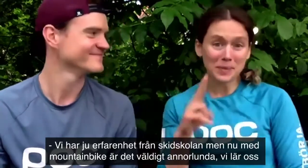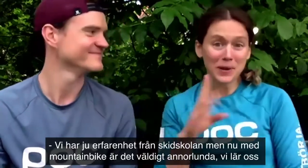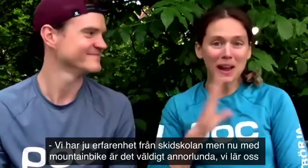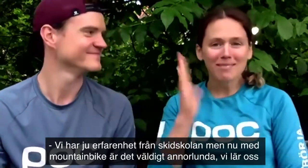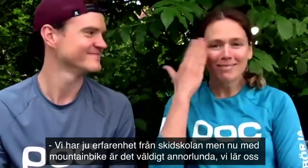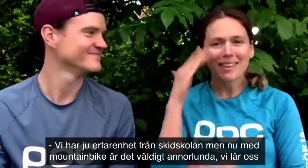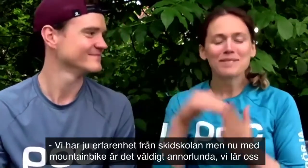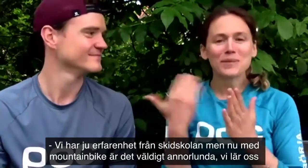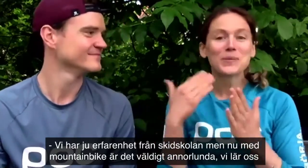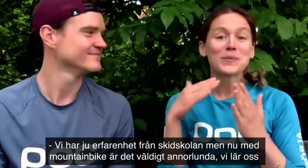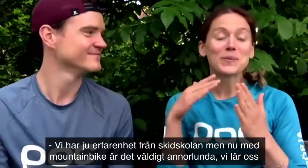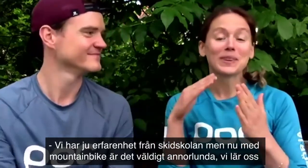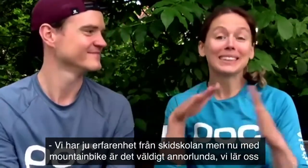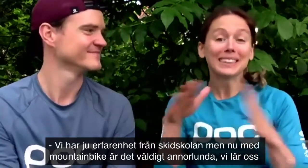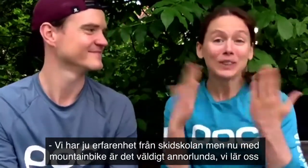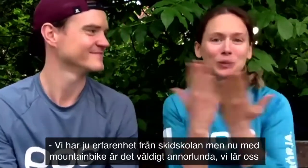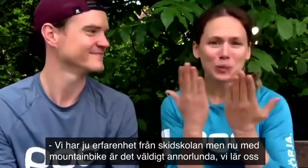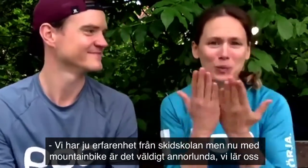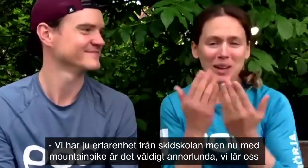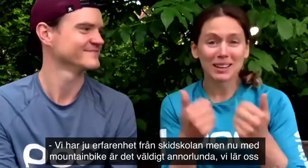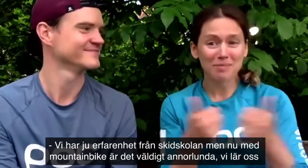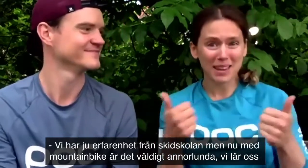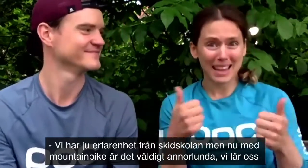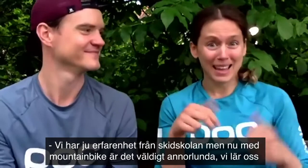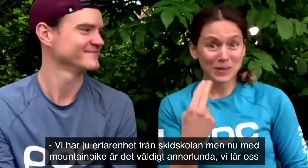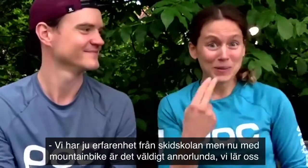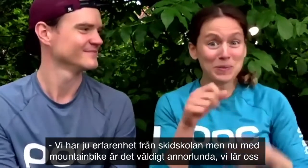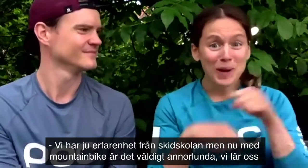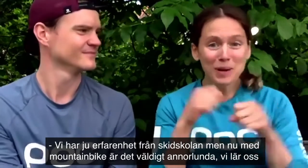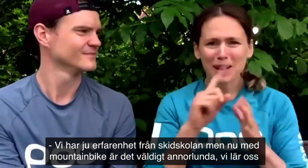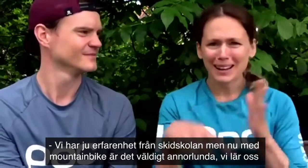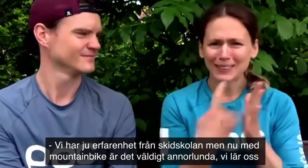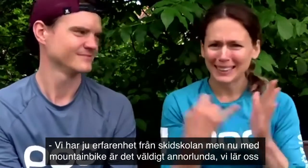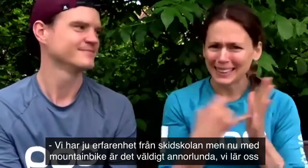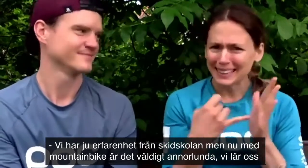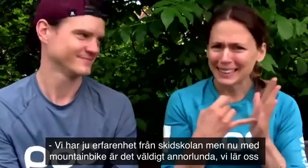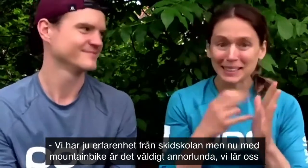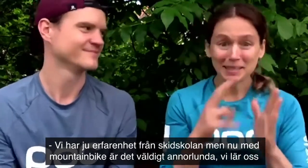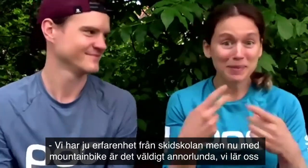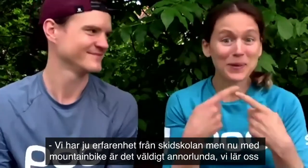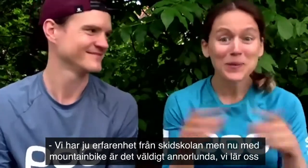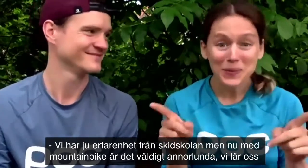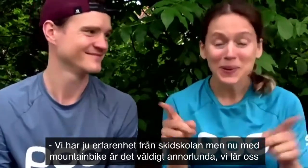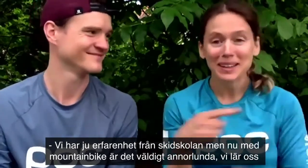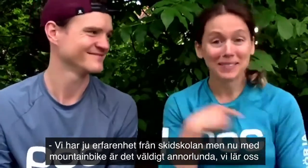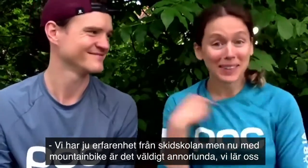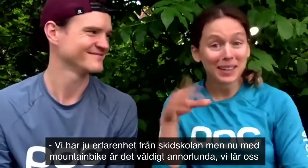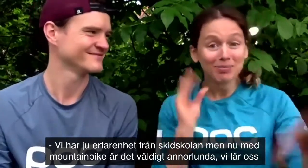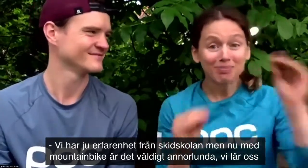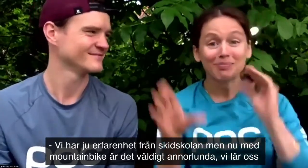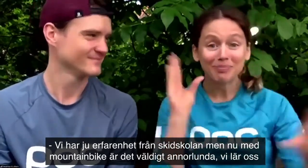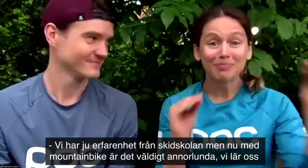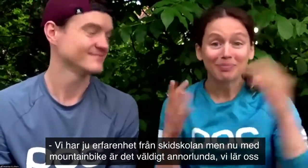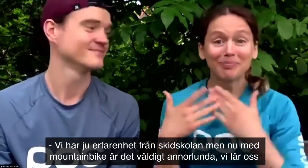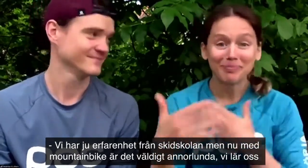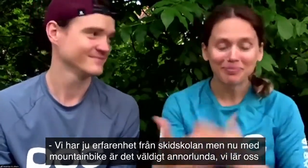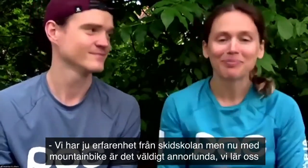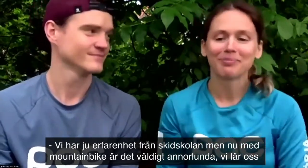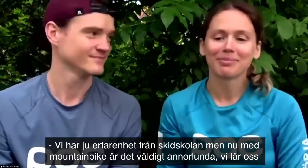Ja, vi har erfarenhet som jag sa från skidskolan då. Men nu när det gäller mountainbike, det är väldigt annorlunda. Vi lär